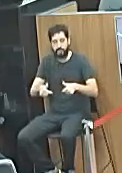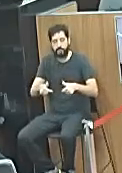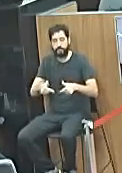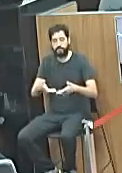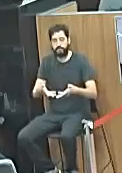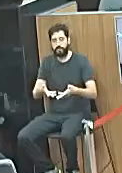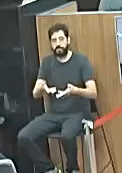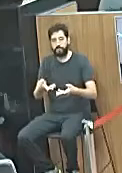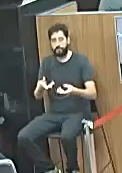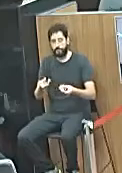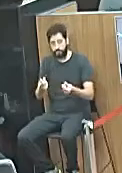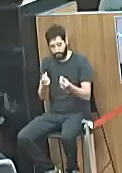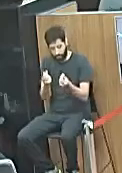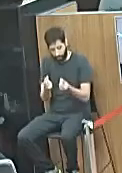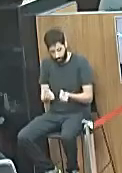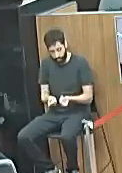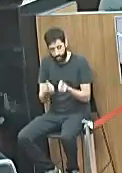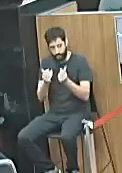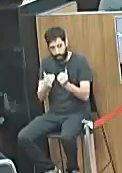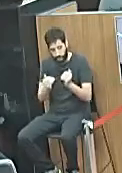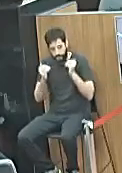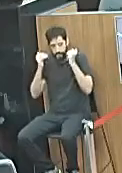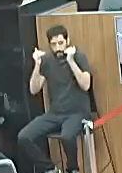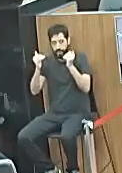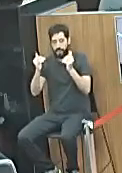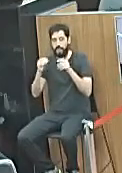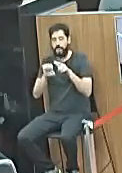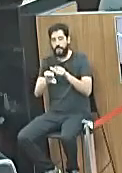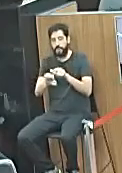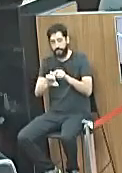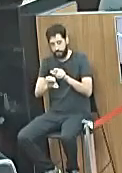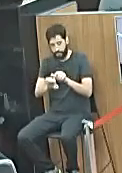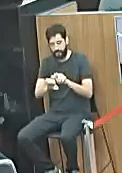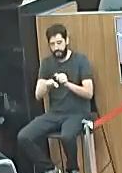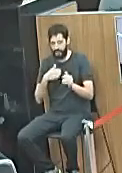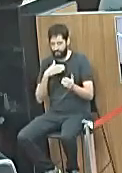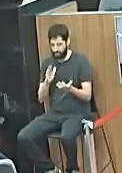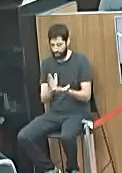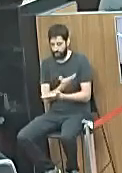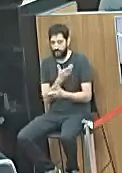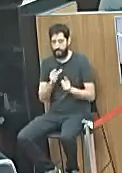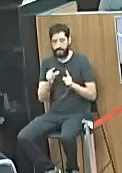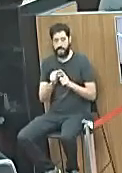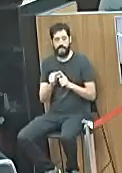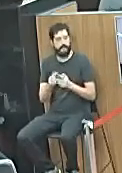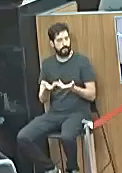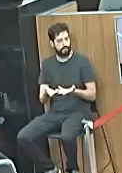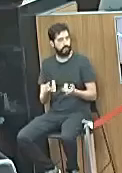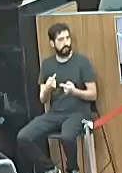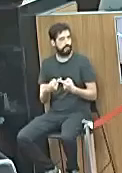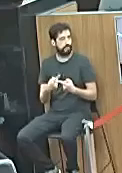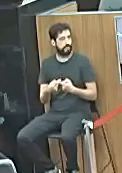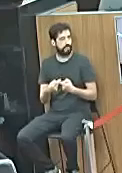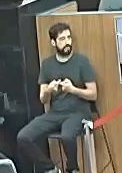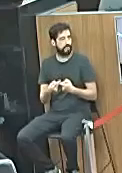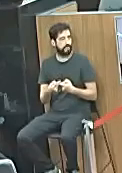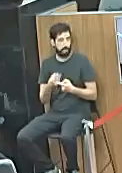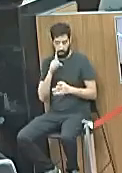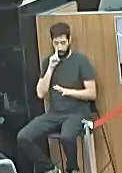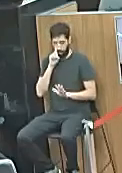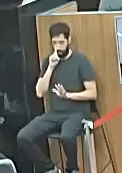de renda e empreende empreendedorismo eu vou tirar essa palavra que eu acho